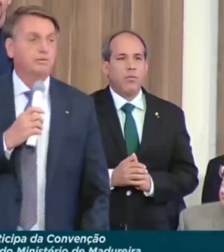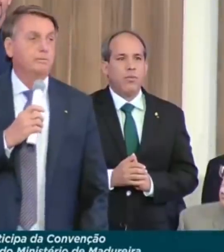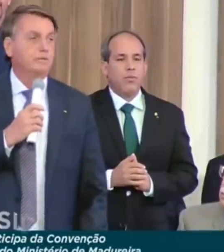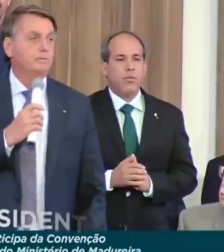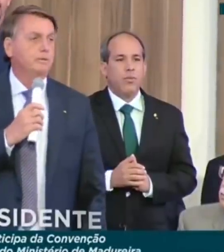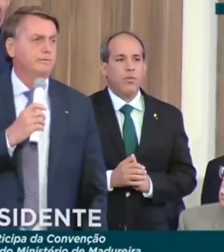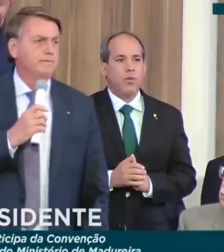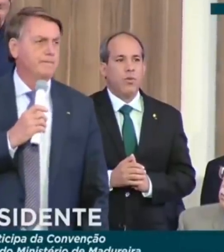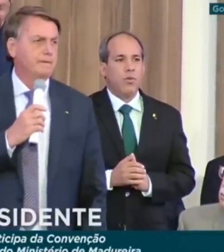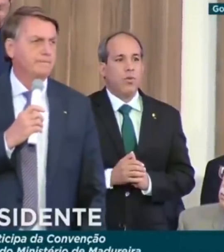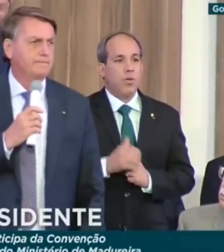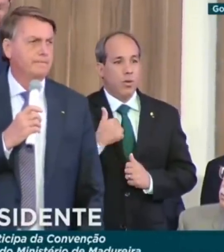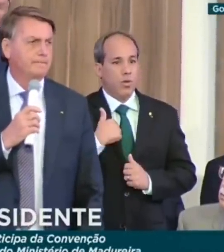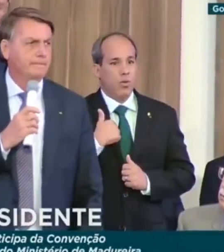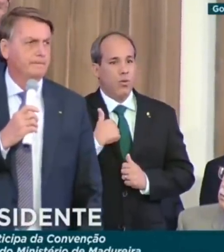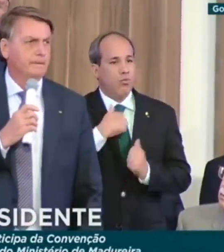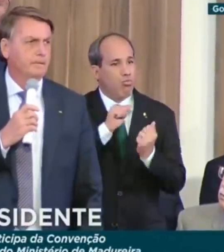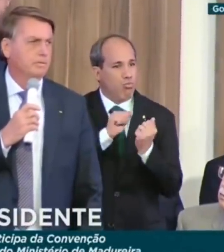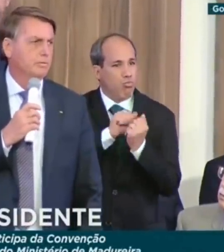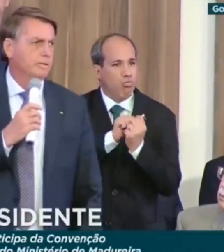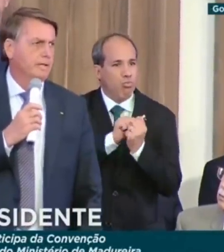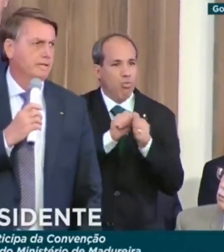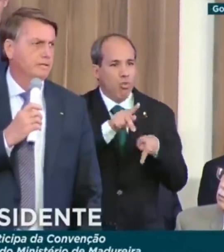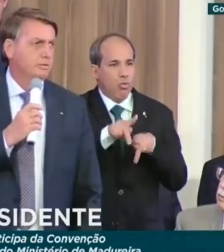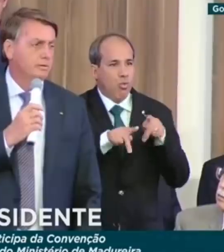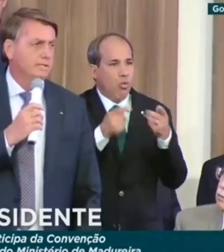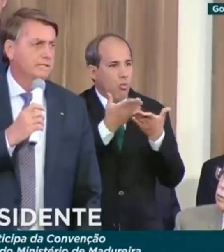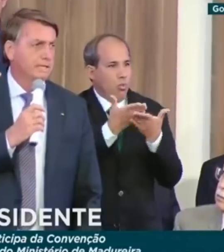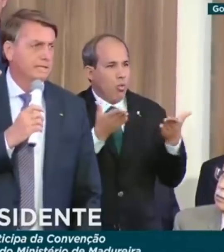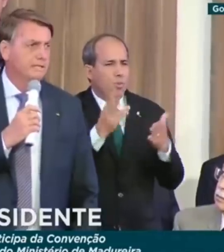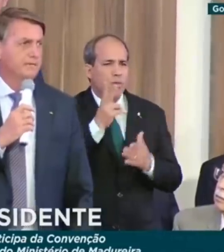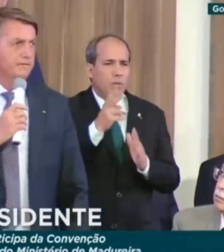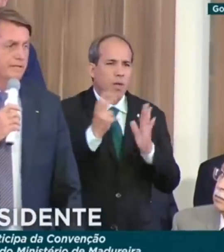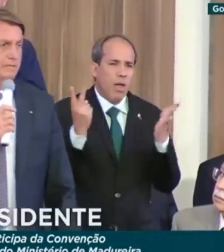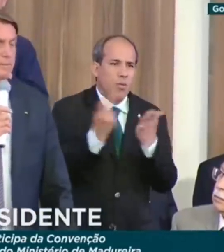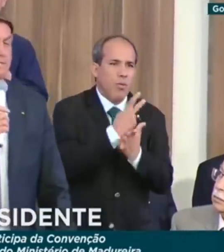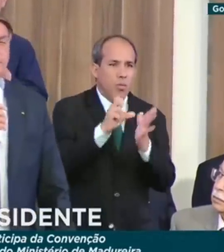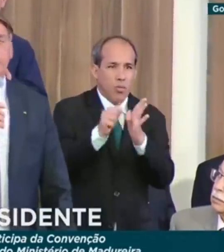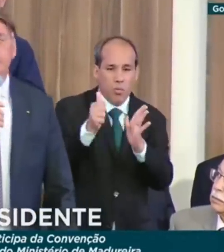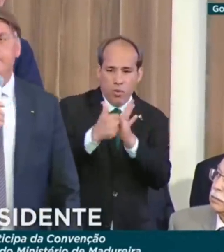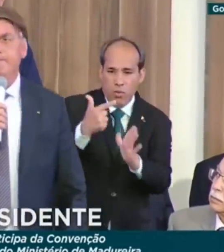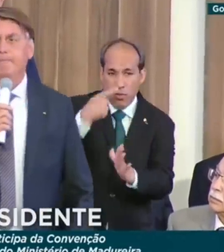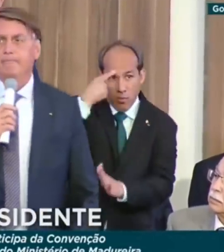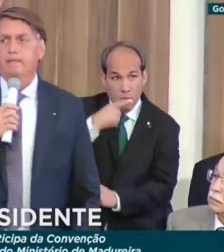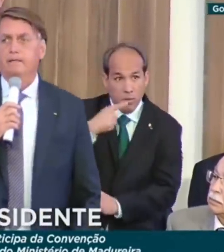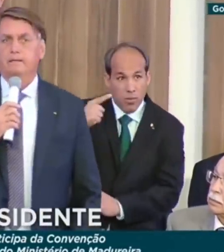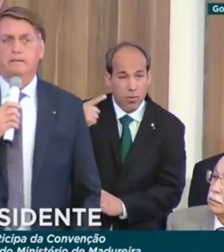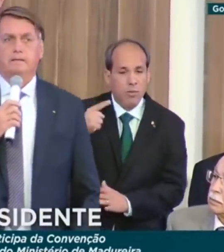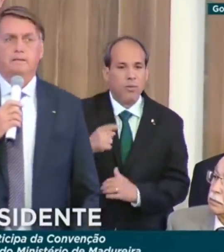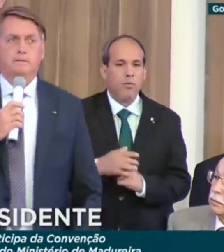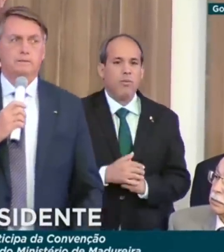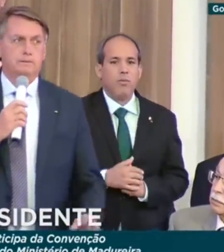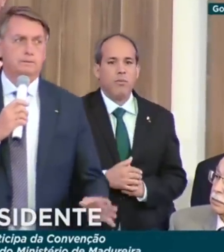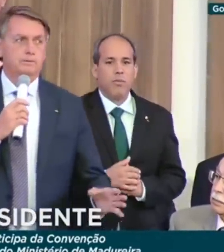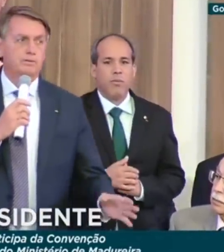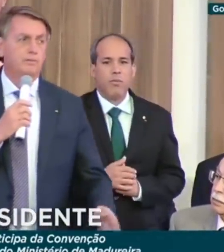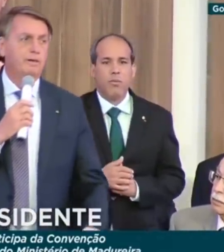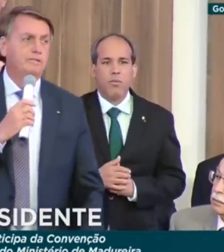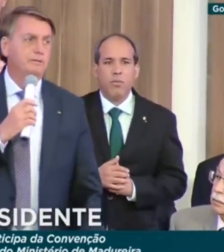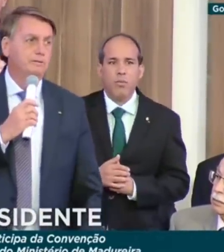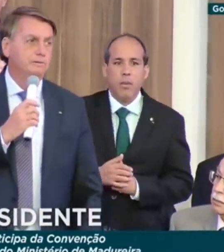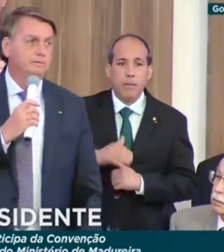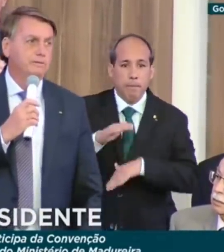Quando eu estou no meio do povo, isso acontece de 2 a 3 vezes por semana, o